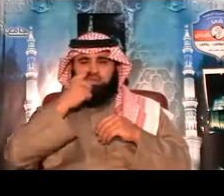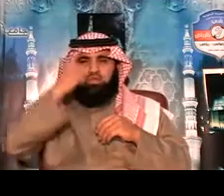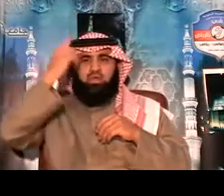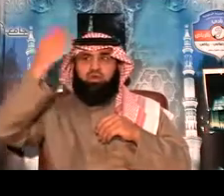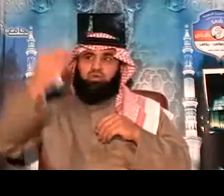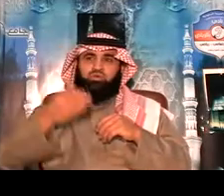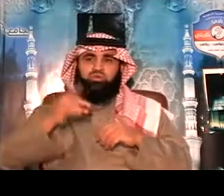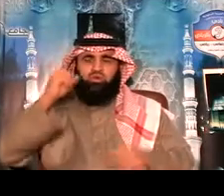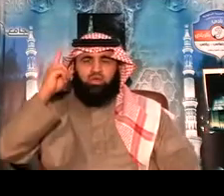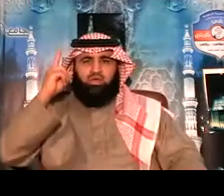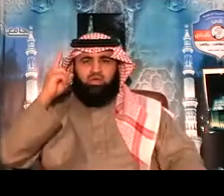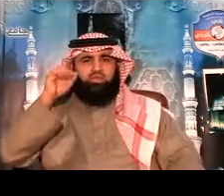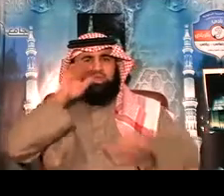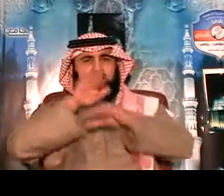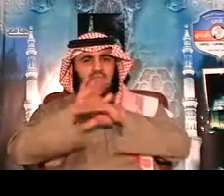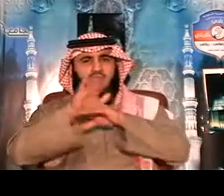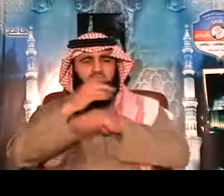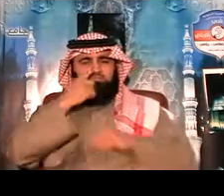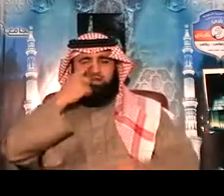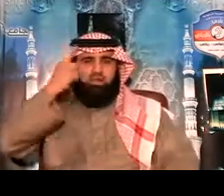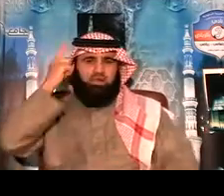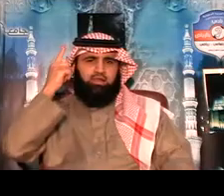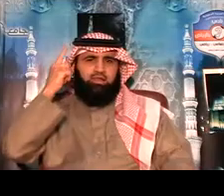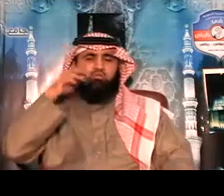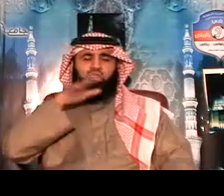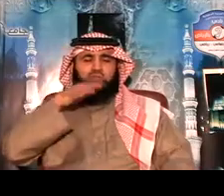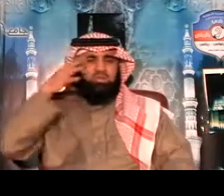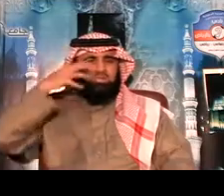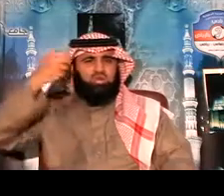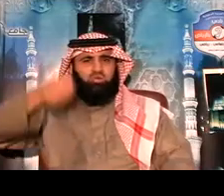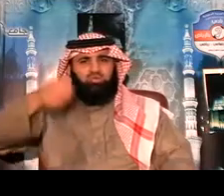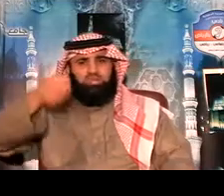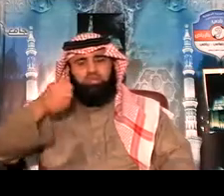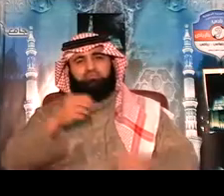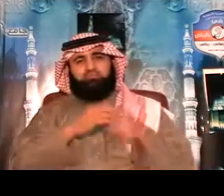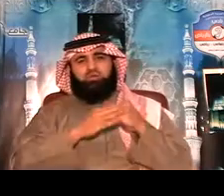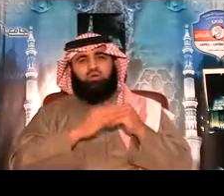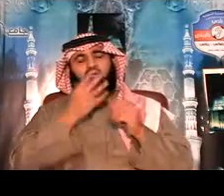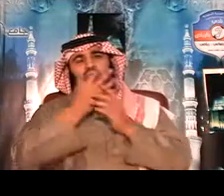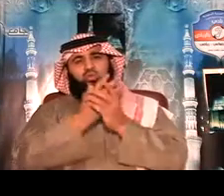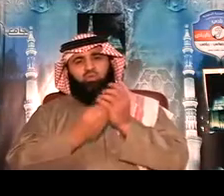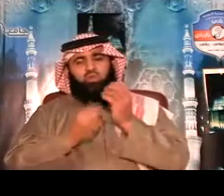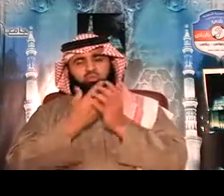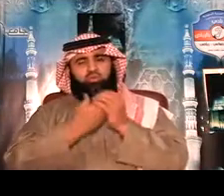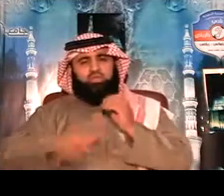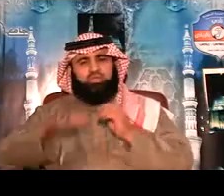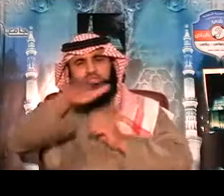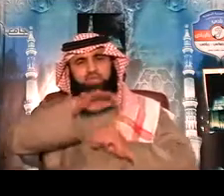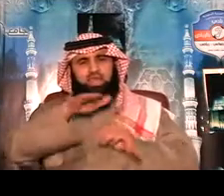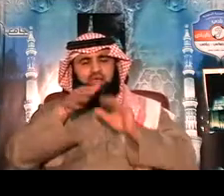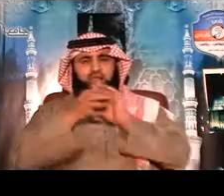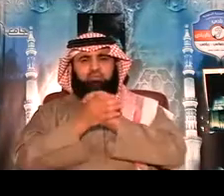الداعي إلى رضوانه صلى الله وسلم وبارك عليه وعلى آله وأصحابه ومن